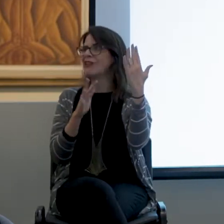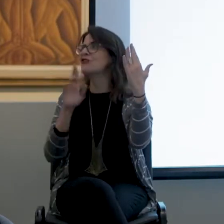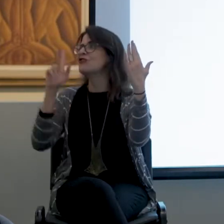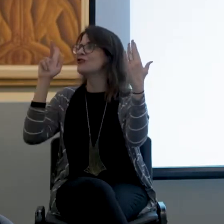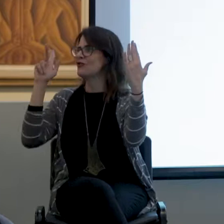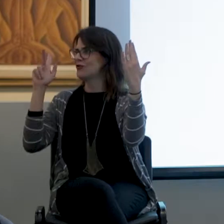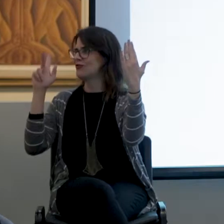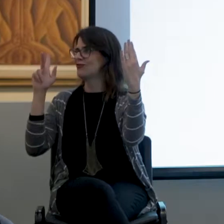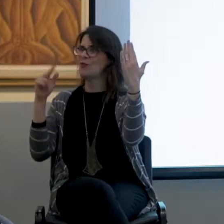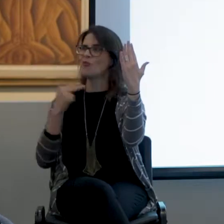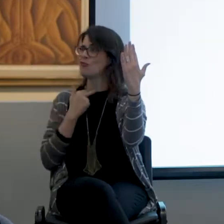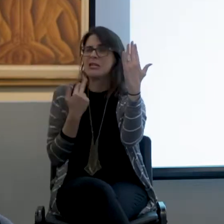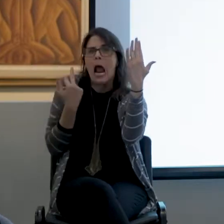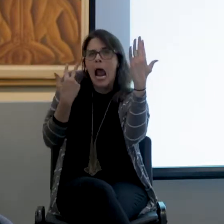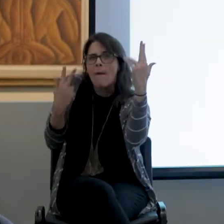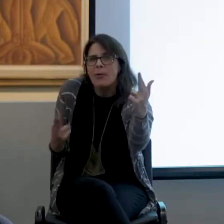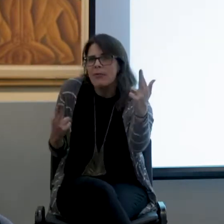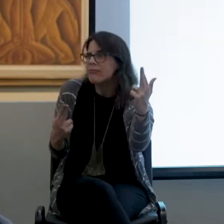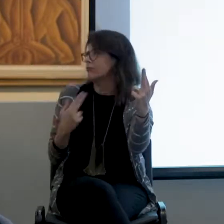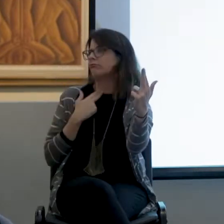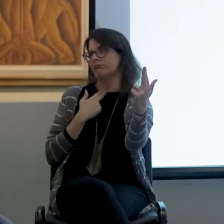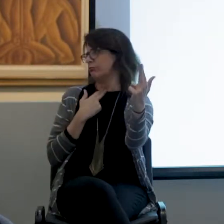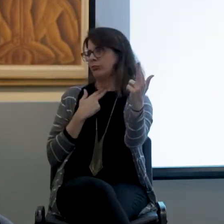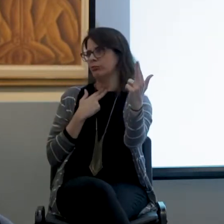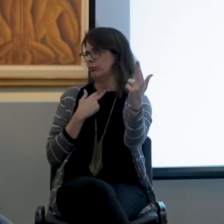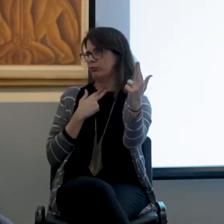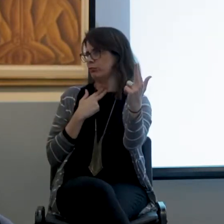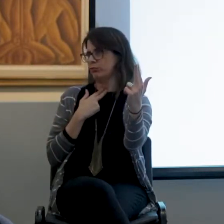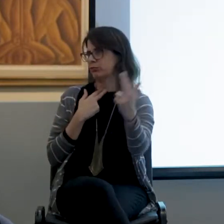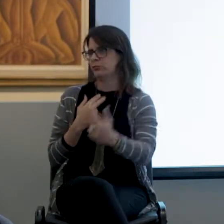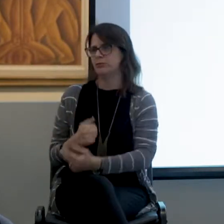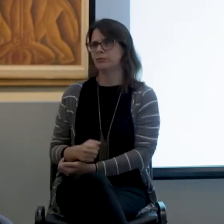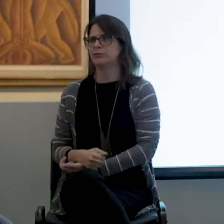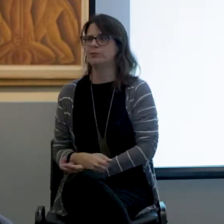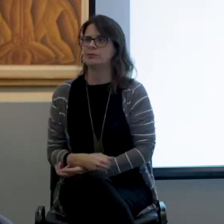aqui bem selvagemmente. Olha,